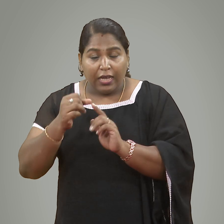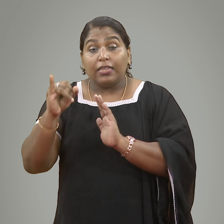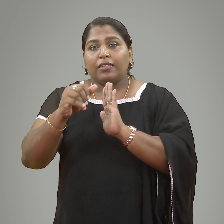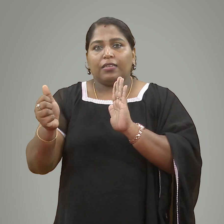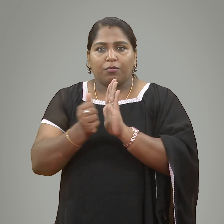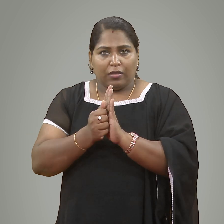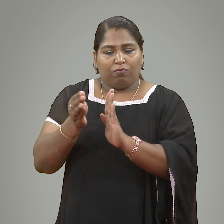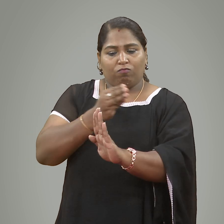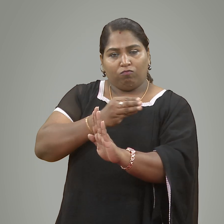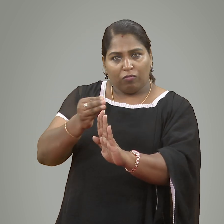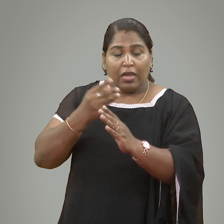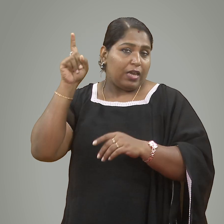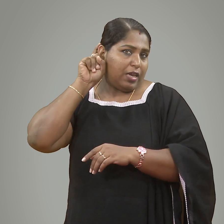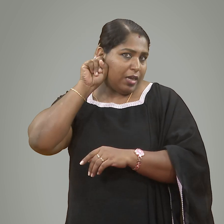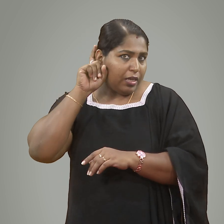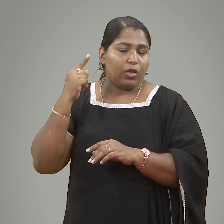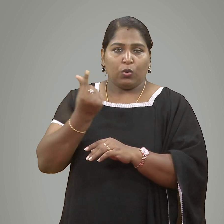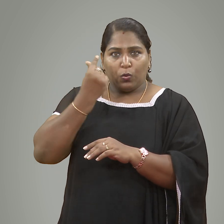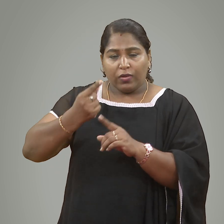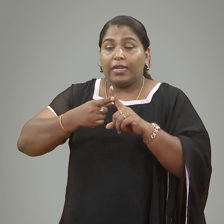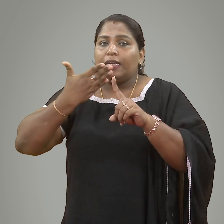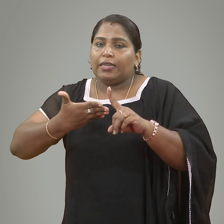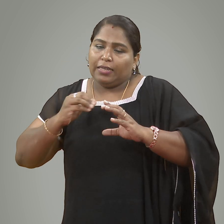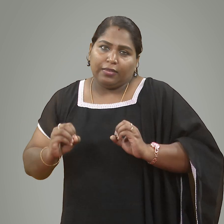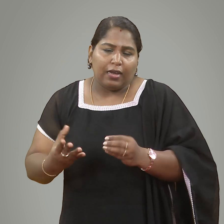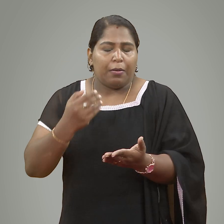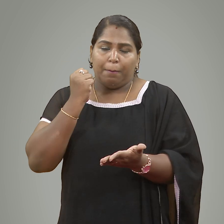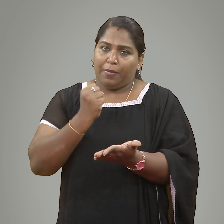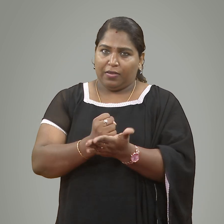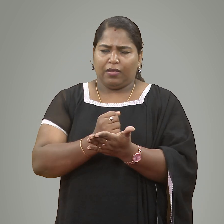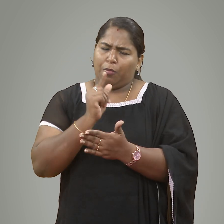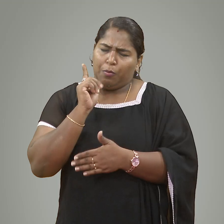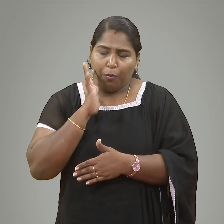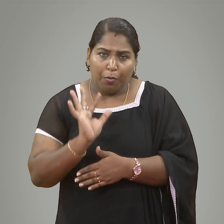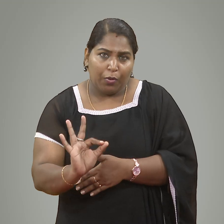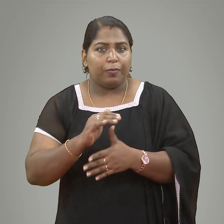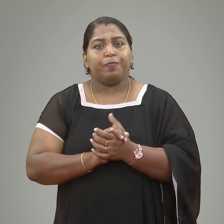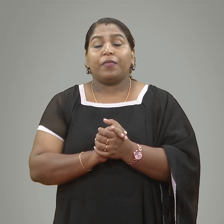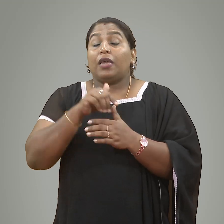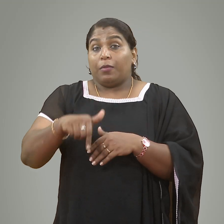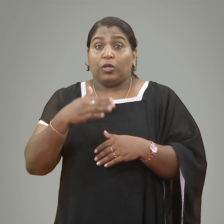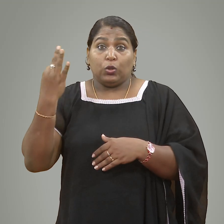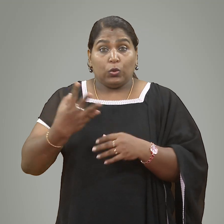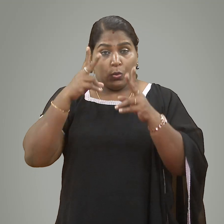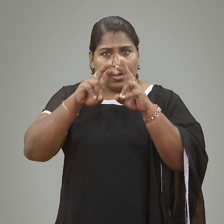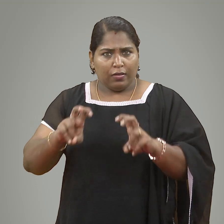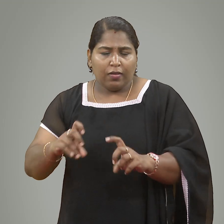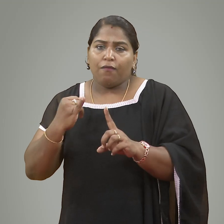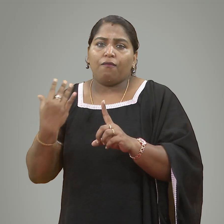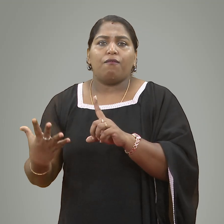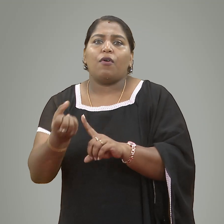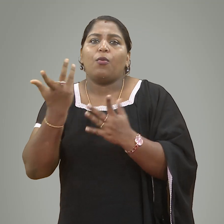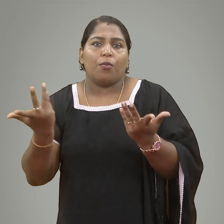6 മാസത്തിനുള്ളിൽ തന്നെ ഹിയറിംഗ് എയ്ഡ് വെച്ച് ഇൻ്റർവെൻഷൻ തുടങ്ങുകയും ചെയ്യേണ്ടത് അത്യാവശ്യമാണ്. അതിപ്പോൾ തന്നെ ഏറ്റവും പുതിയ